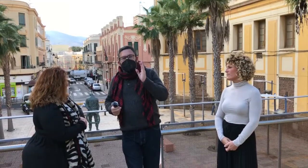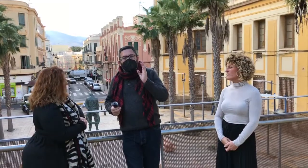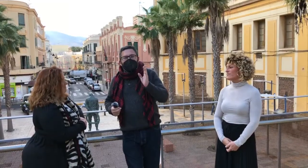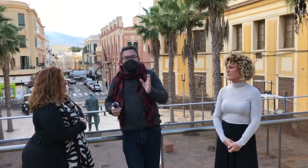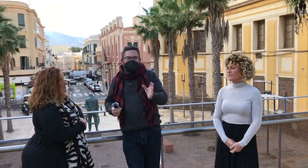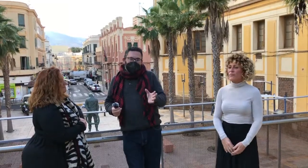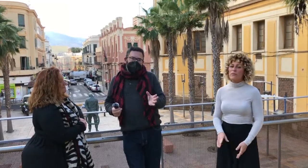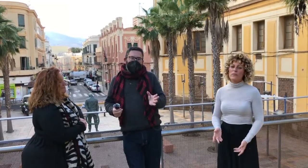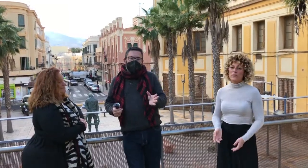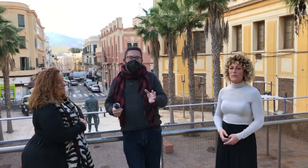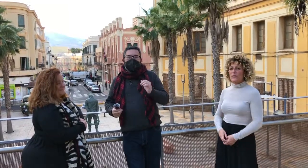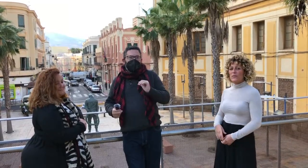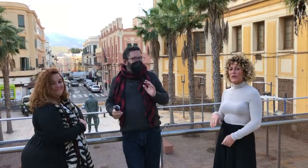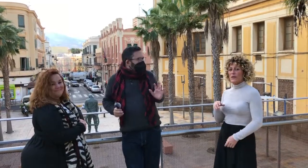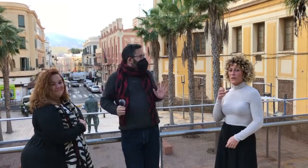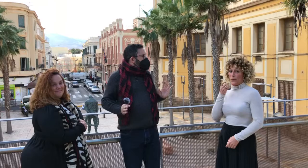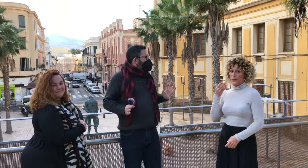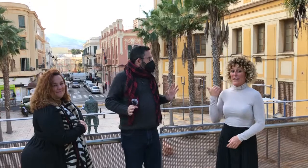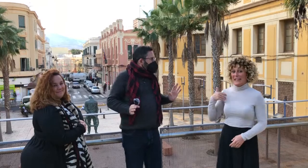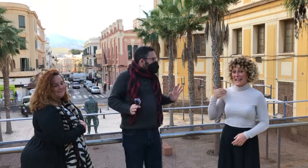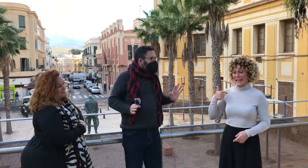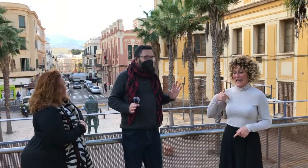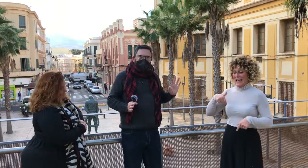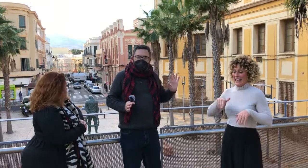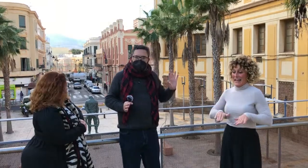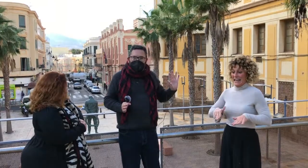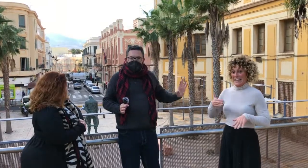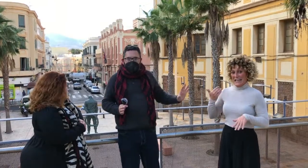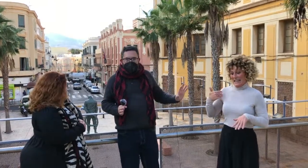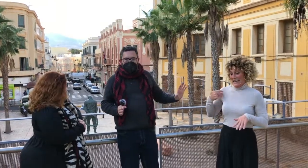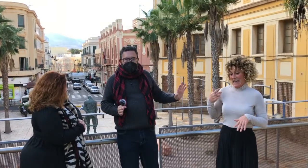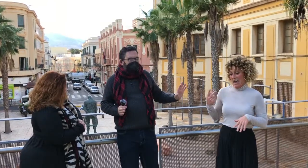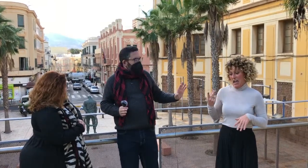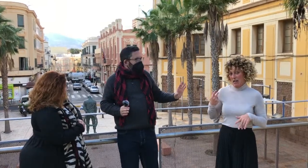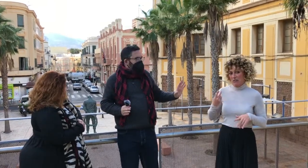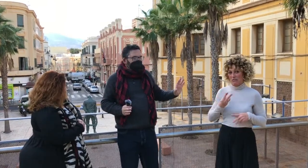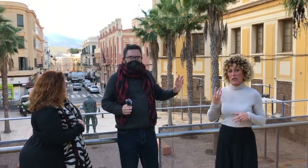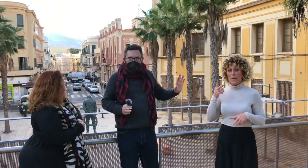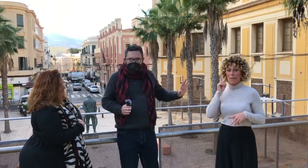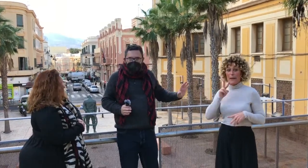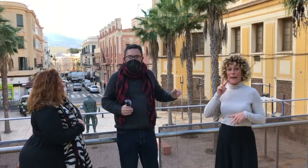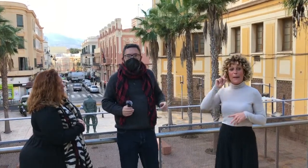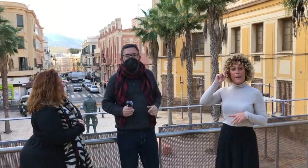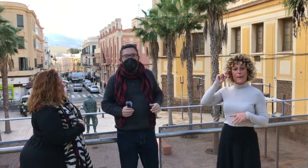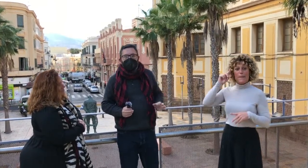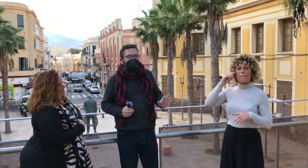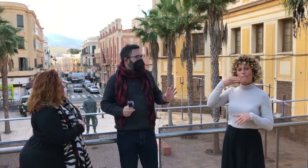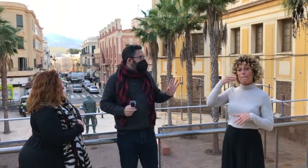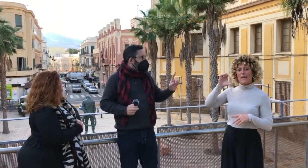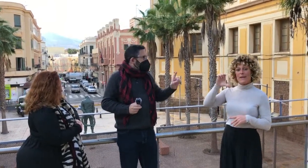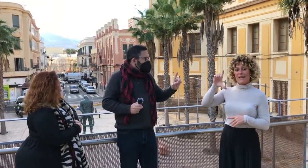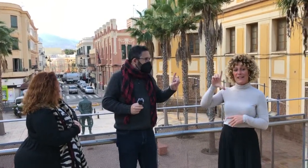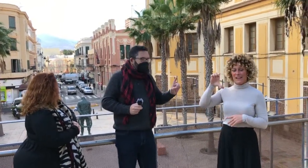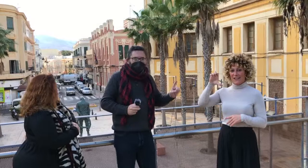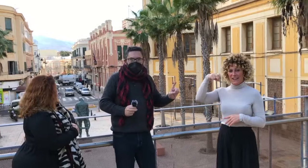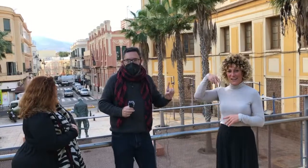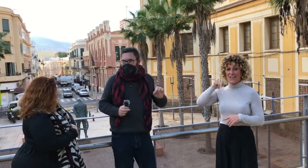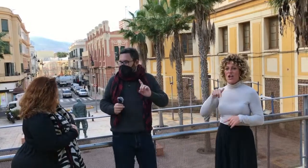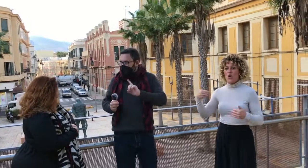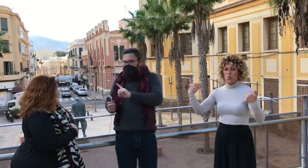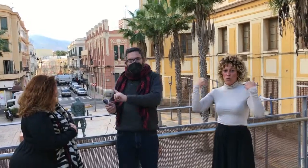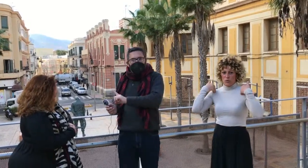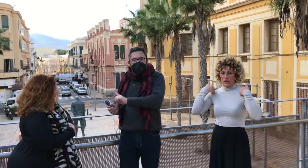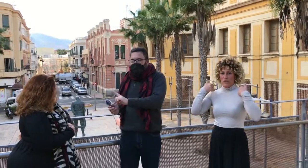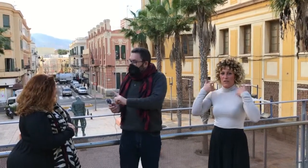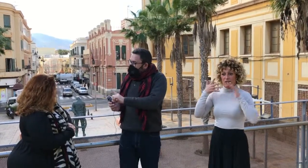Bueno, pues ya seguimos aquí, ya nos hemos situado. Ven ustedes a Belén, ella es Belén, va a ser la que va a signar cuando yo hable